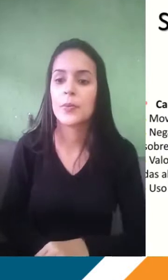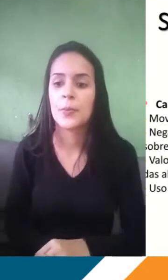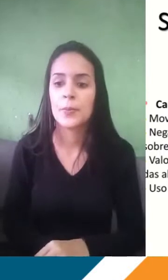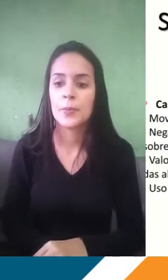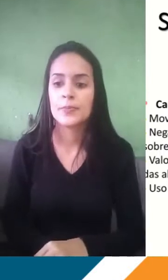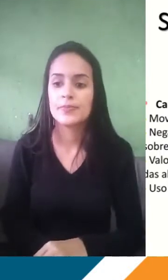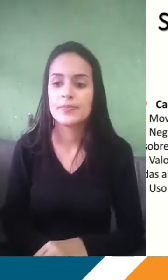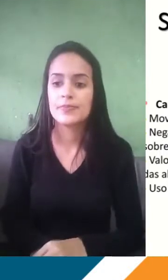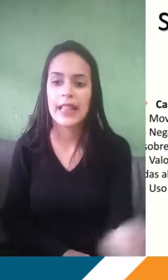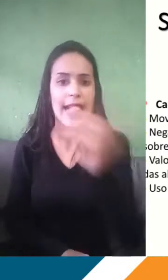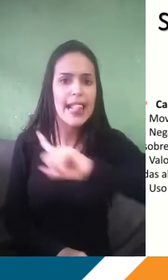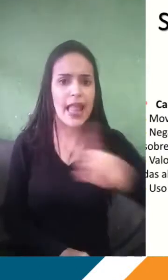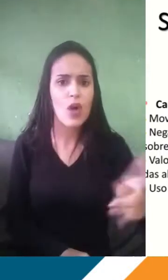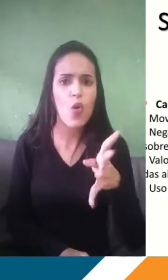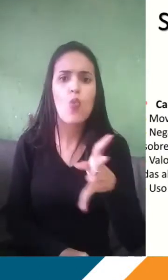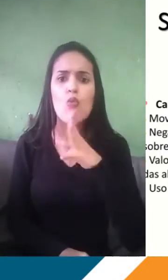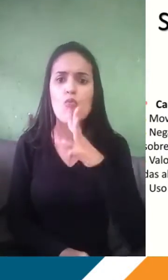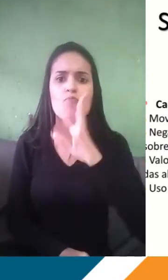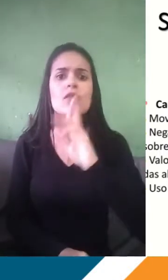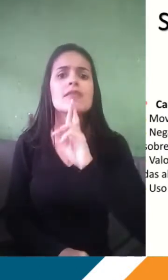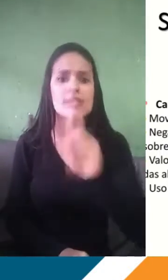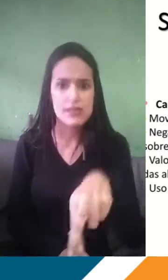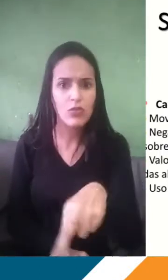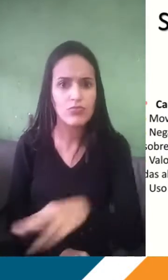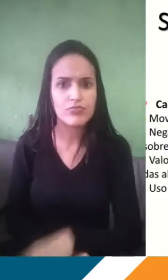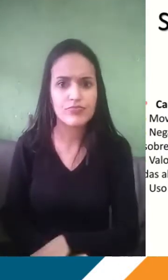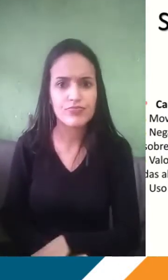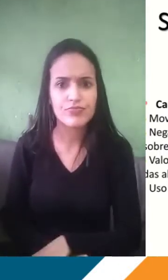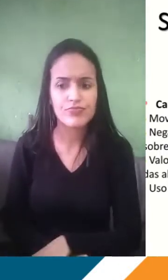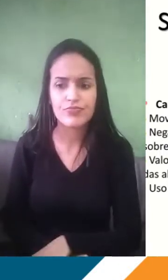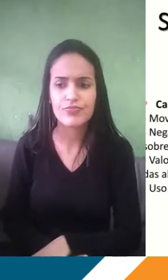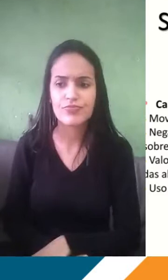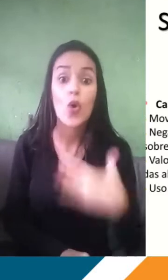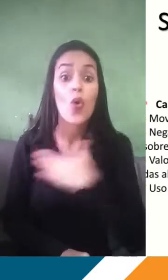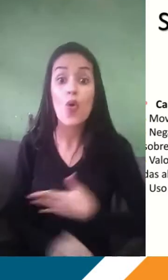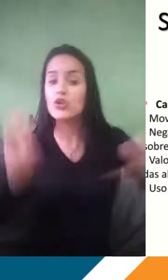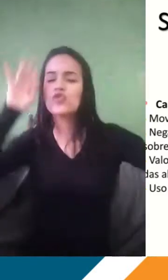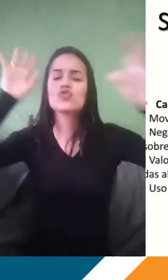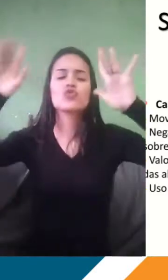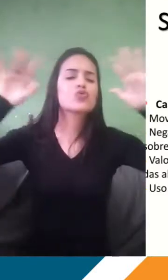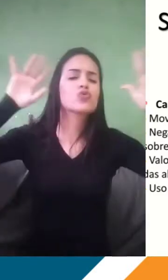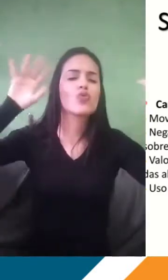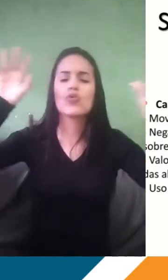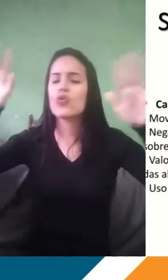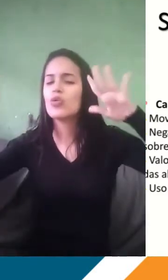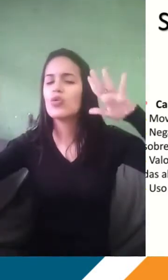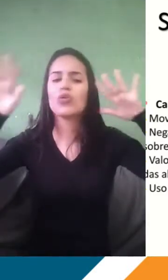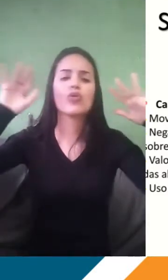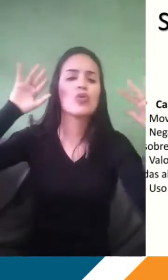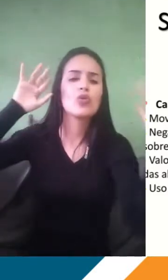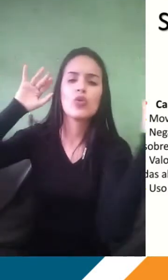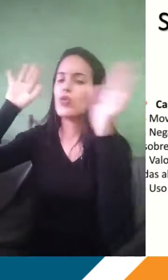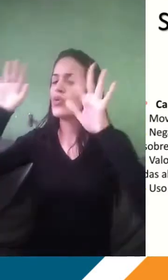do conhecimento racional sobre a realidade, a valorização do sonho, do inconsciente, das alucinações e